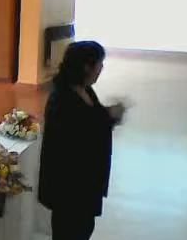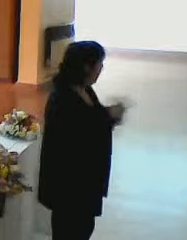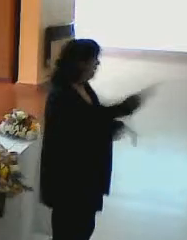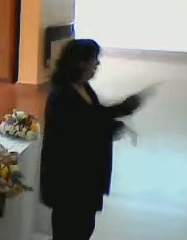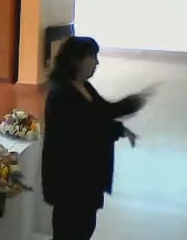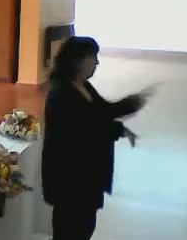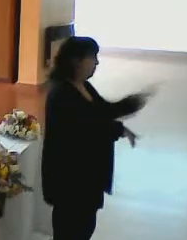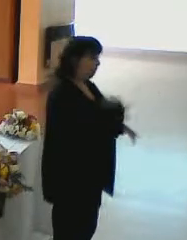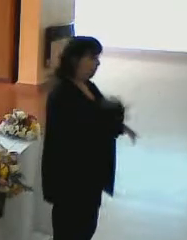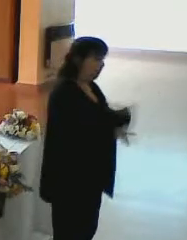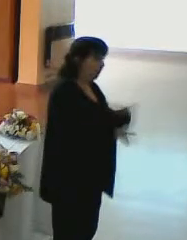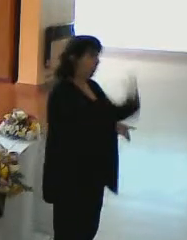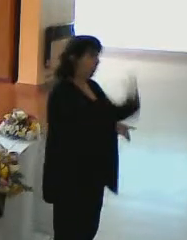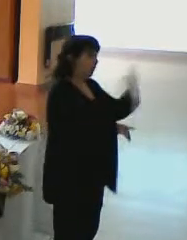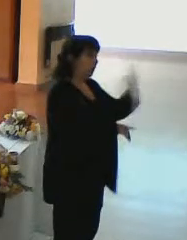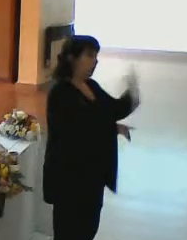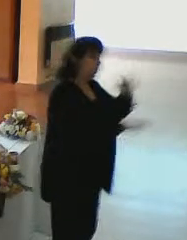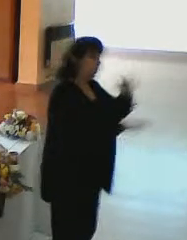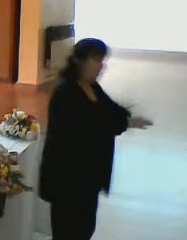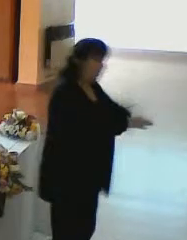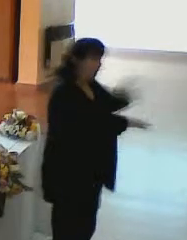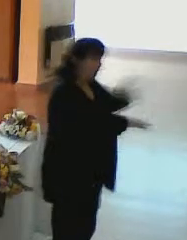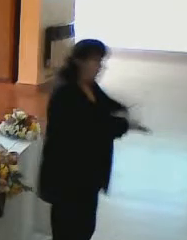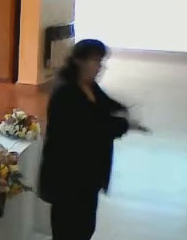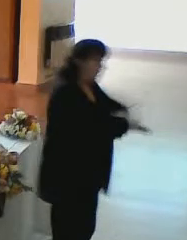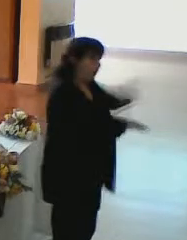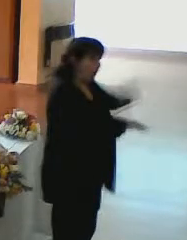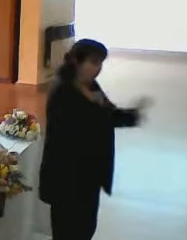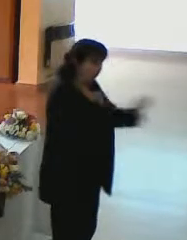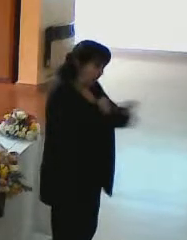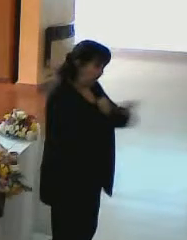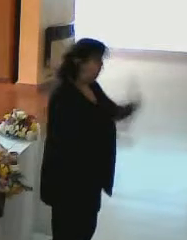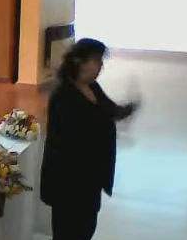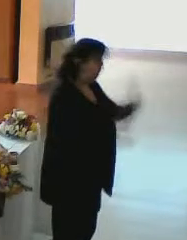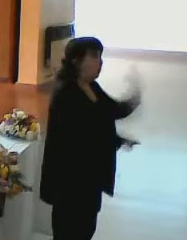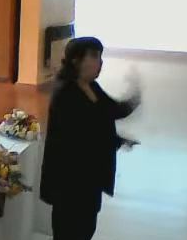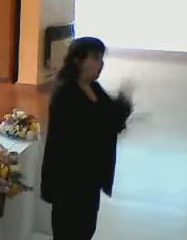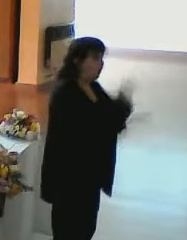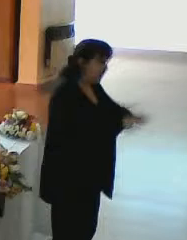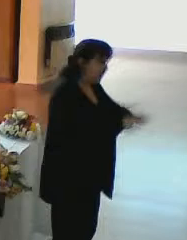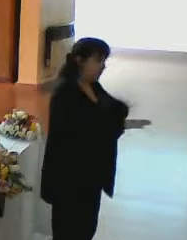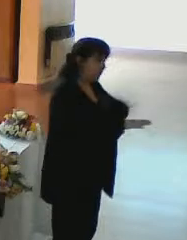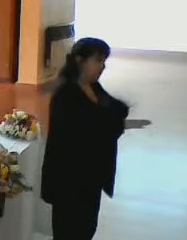mamá puede tardar 2 a 4 horas en el día de cada berrinche que hace el niño,